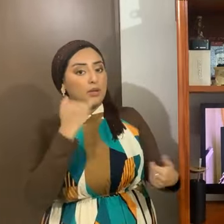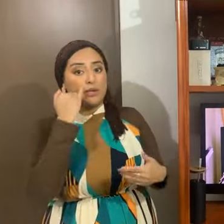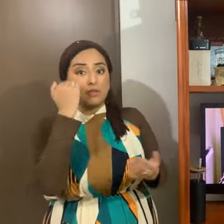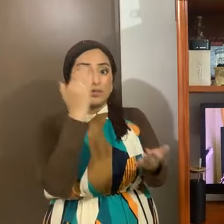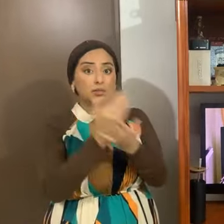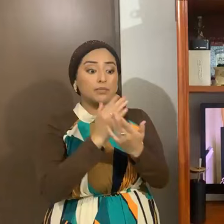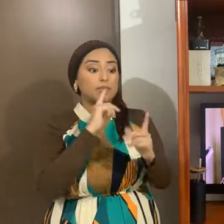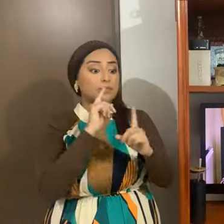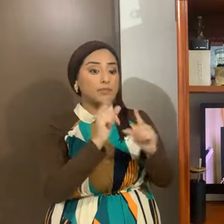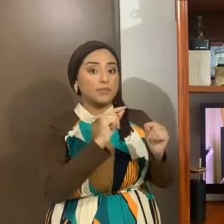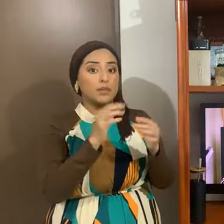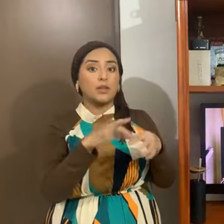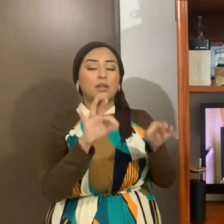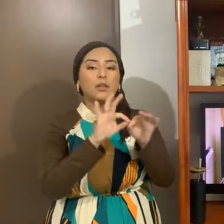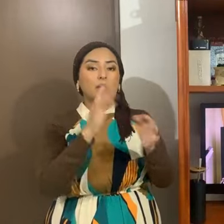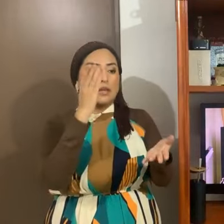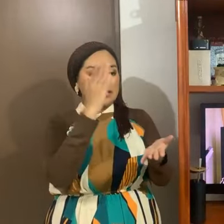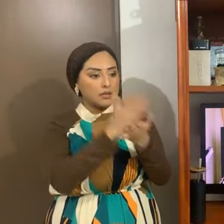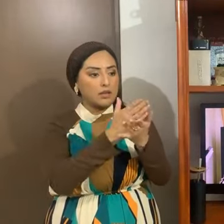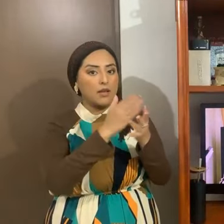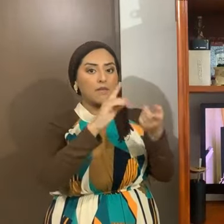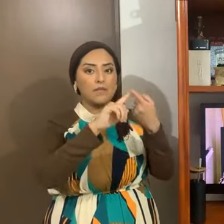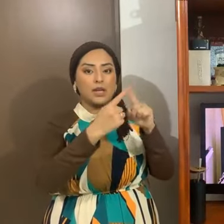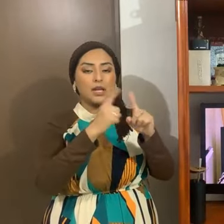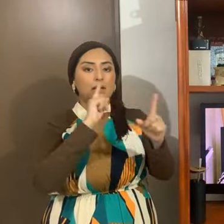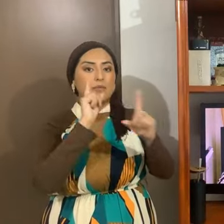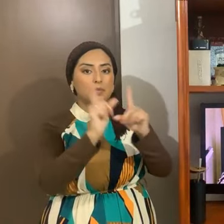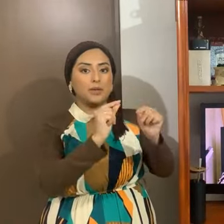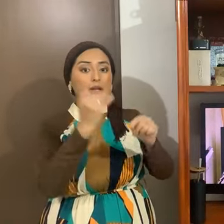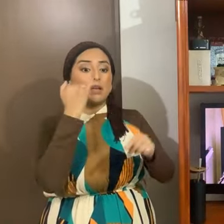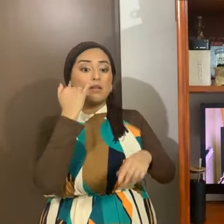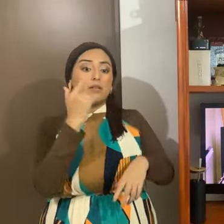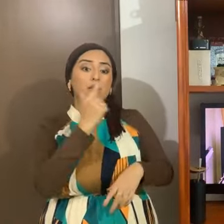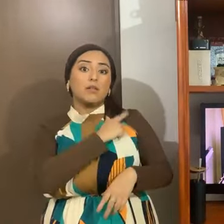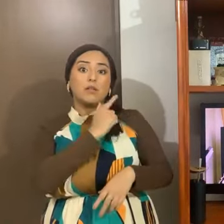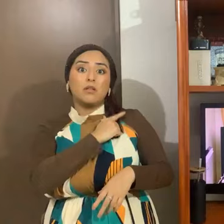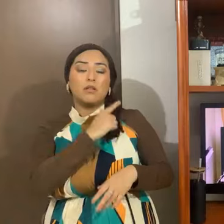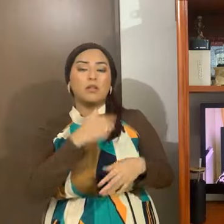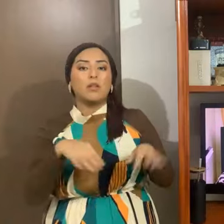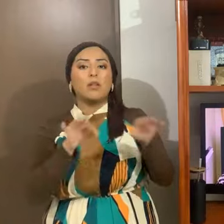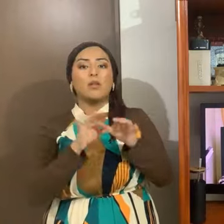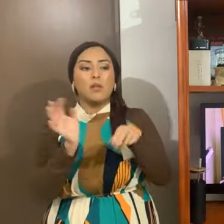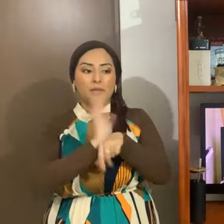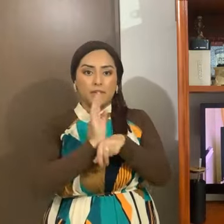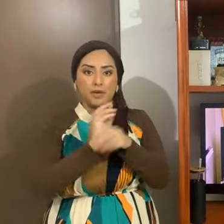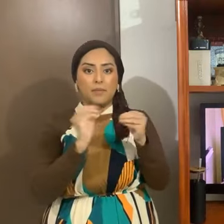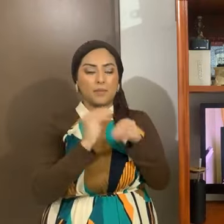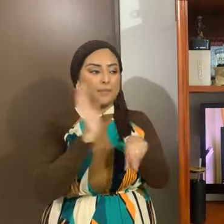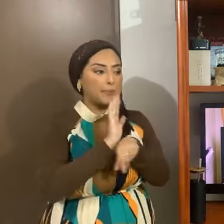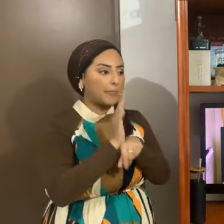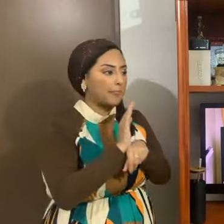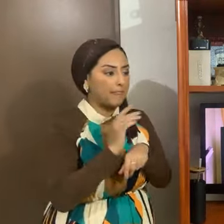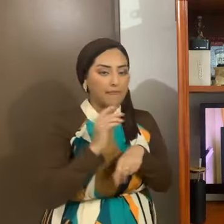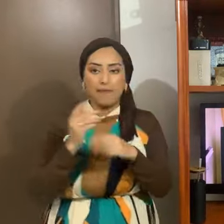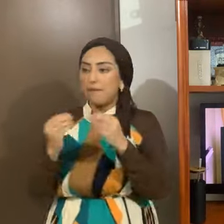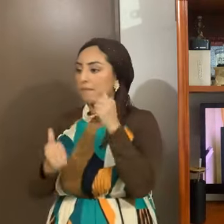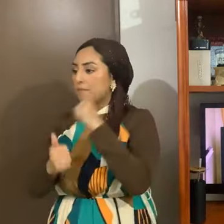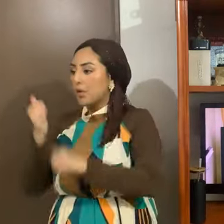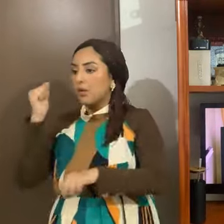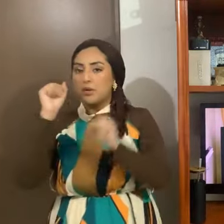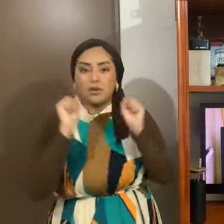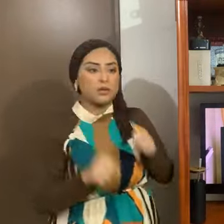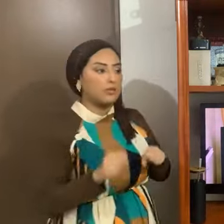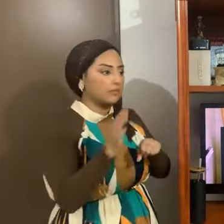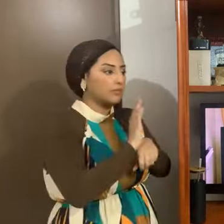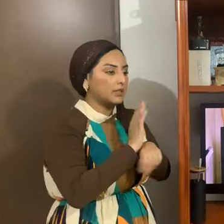el chisme debe apartarse de los chismosos. El que es ocioso debe mantenerse ocupado la mayor cantidad de